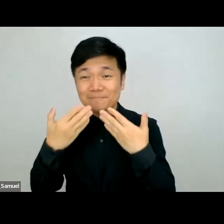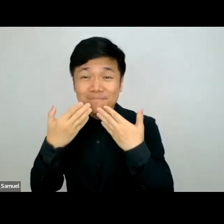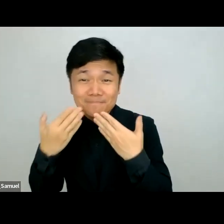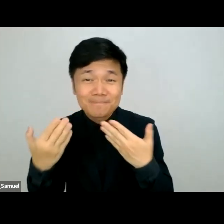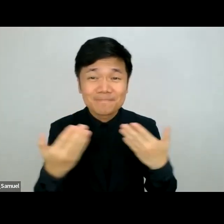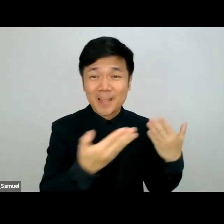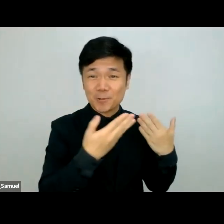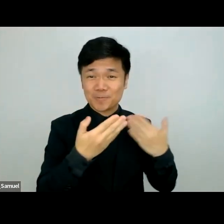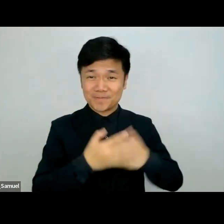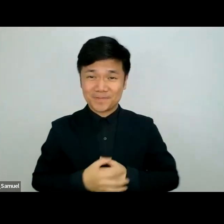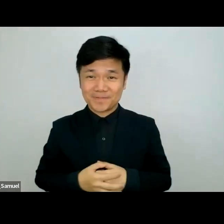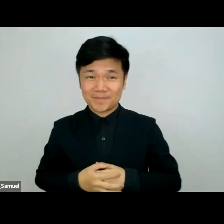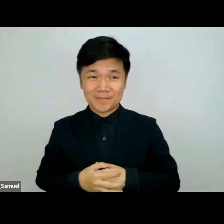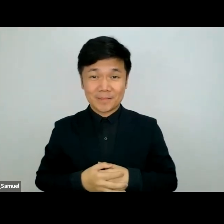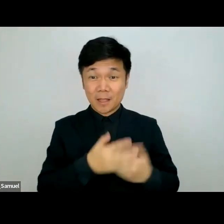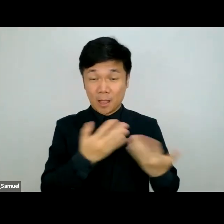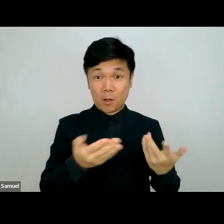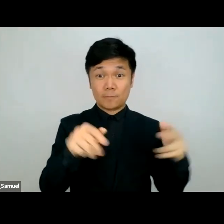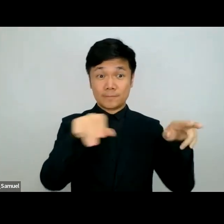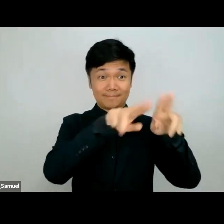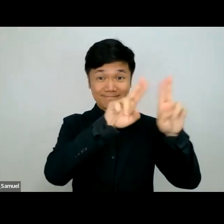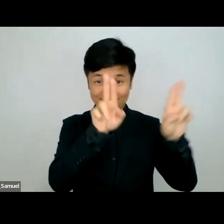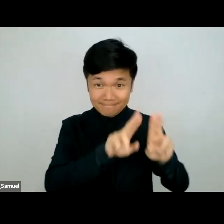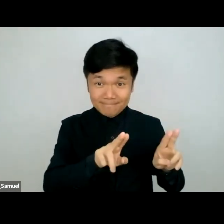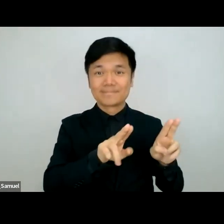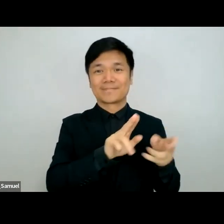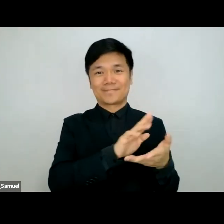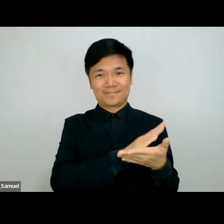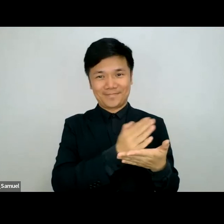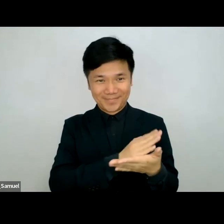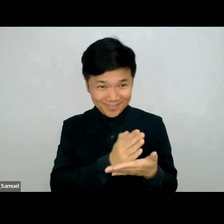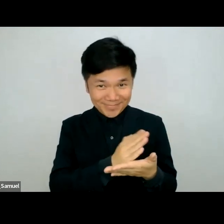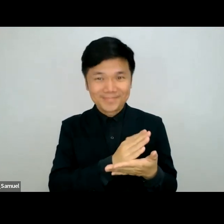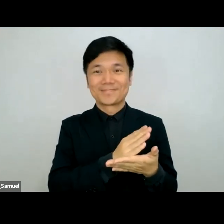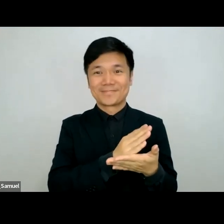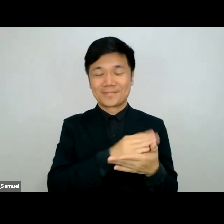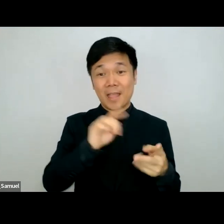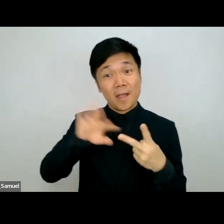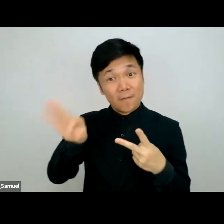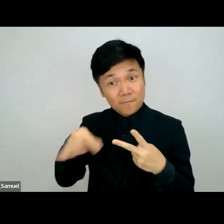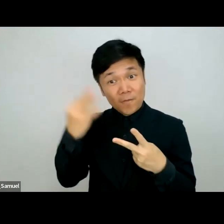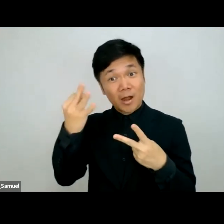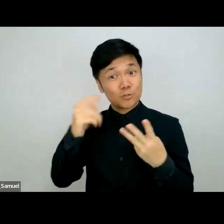que nous avons eus aujourd'hui. Avant de conclure, j'aimerais